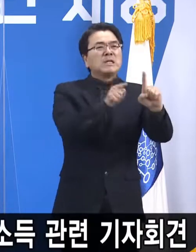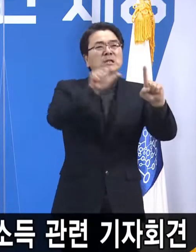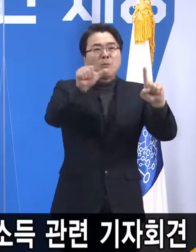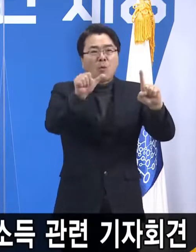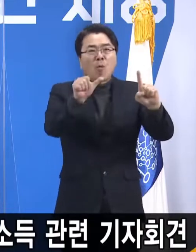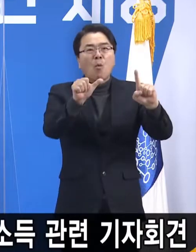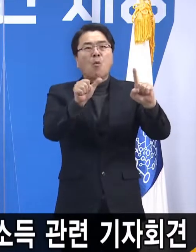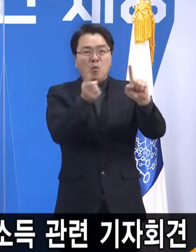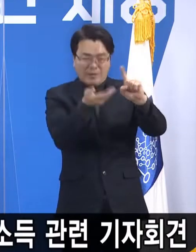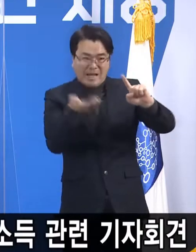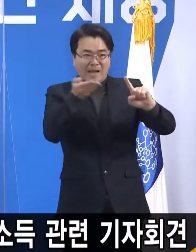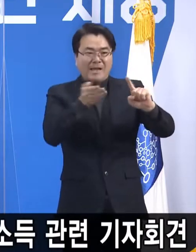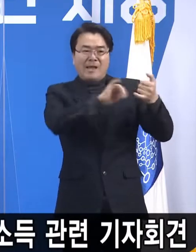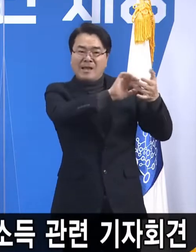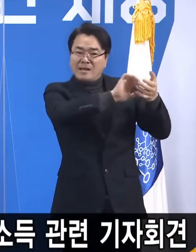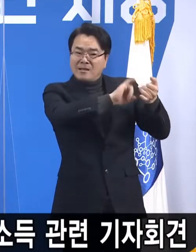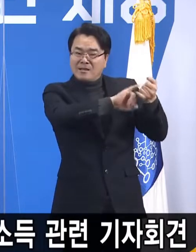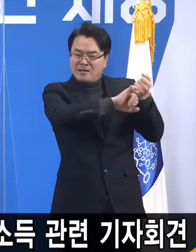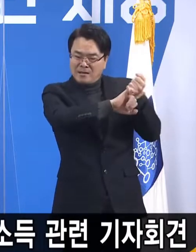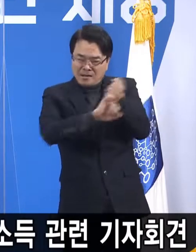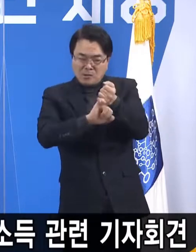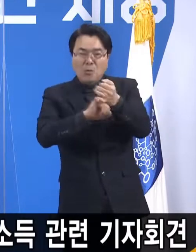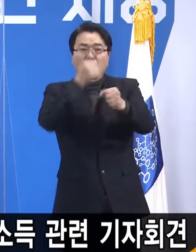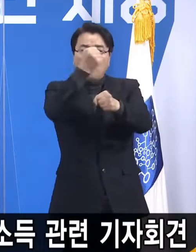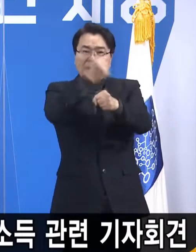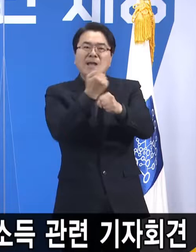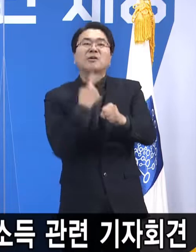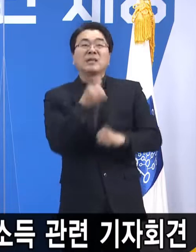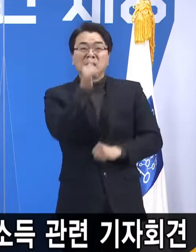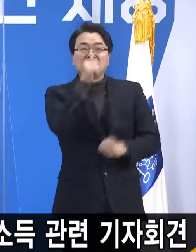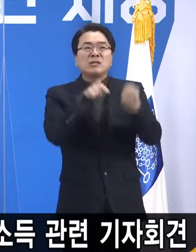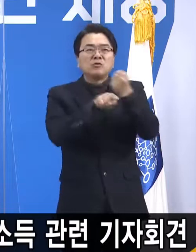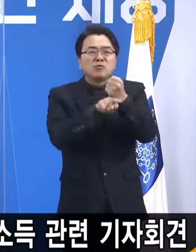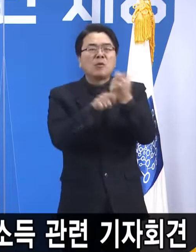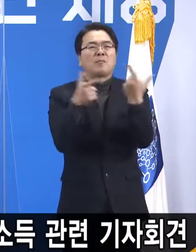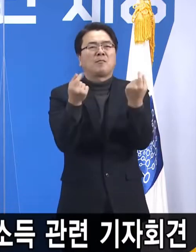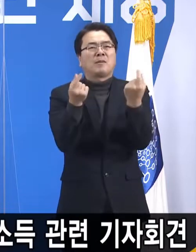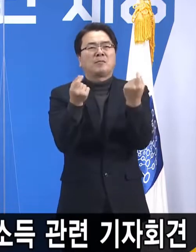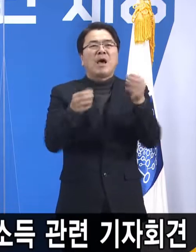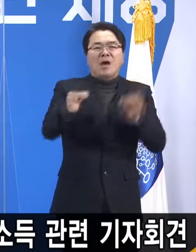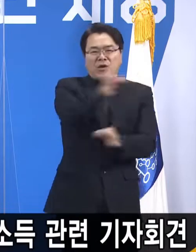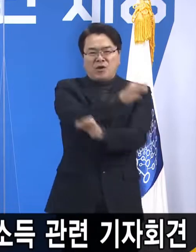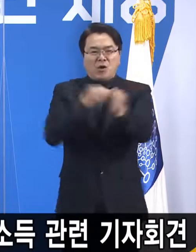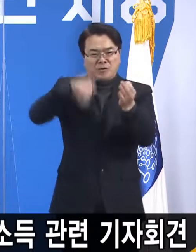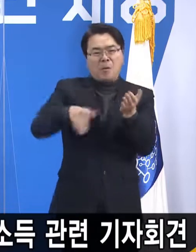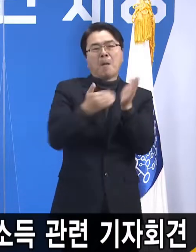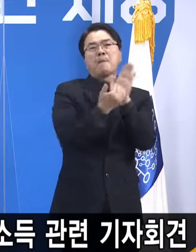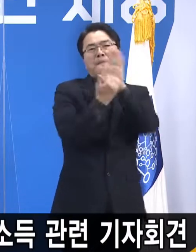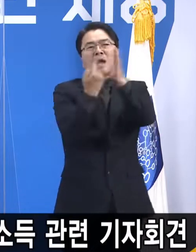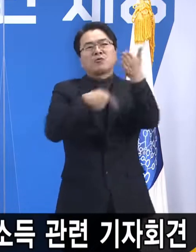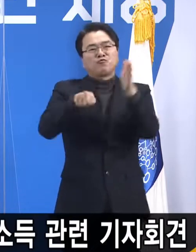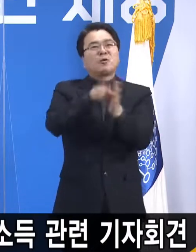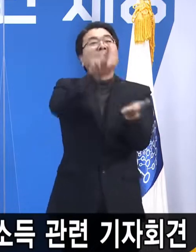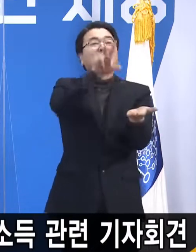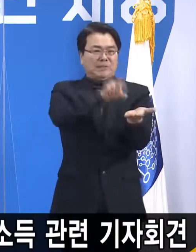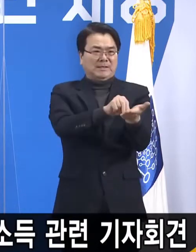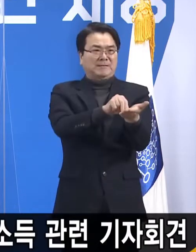유지하면서 방역의 위험을 감수한 것도 바로 경제 방역의 필요성